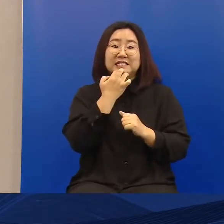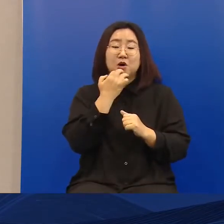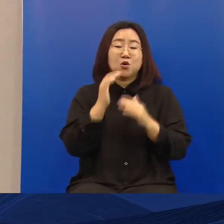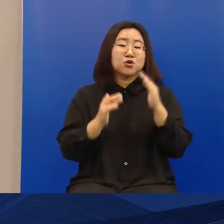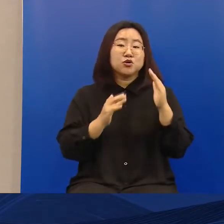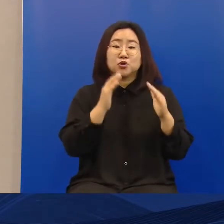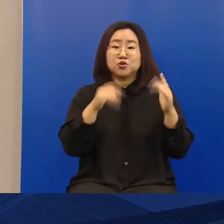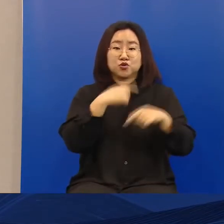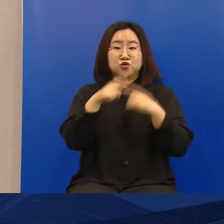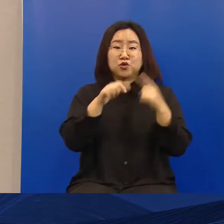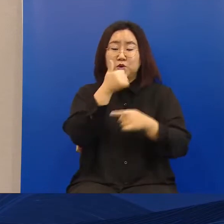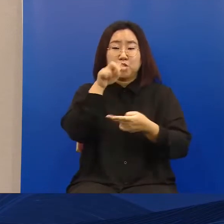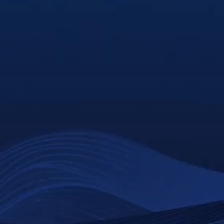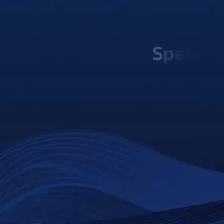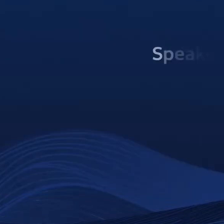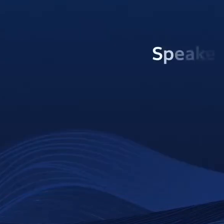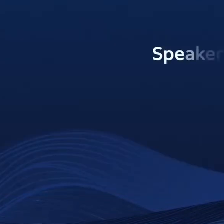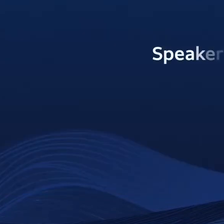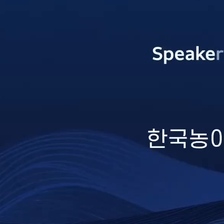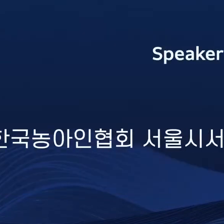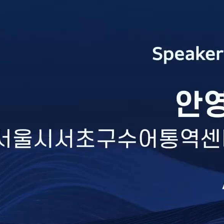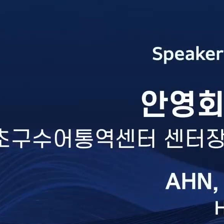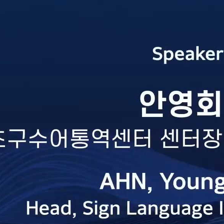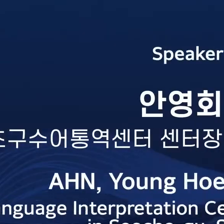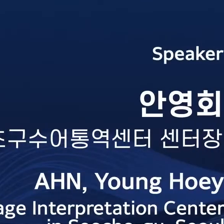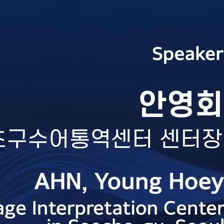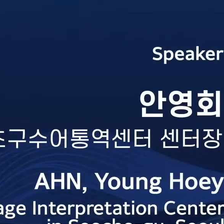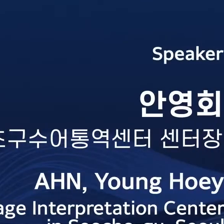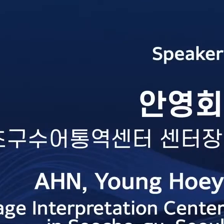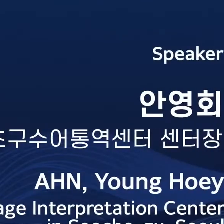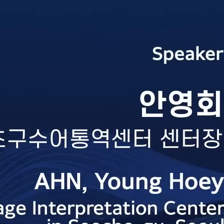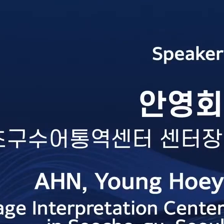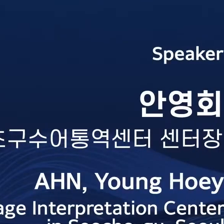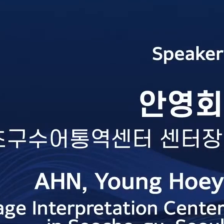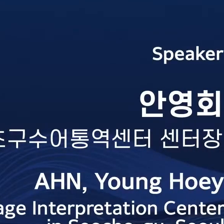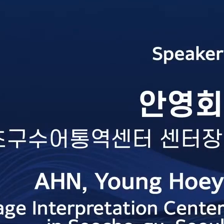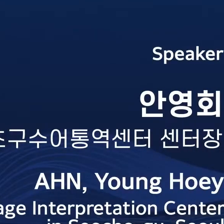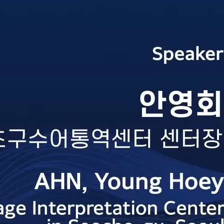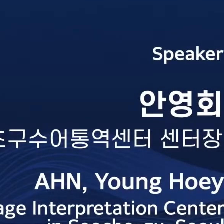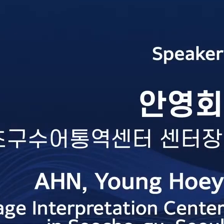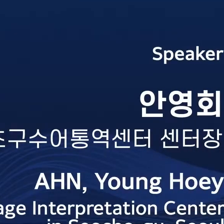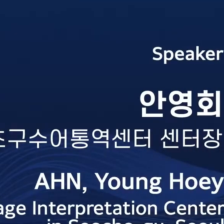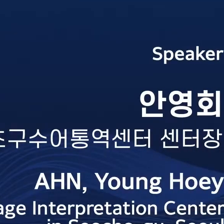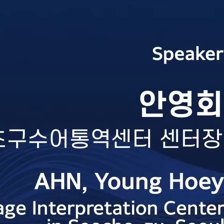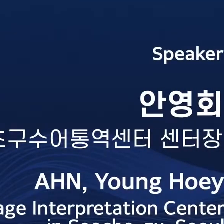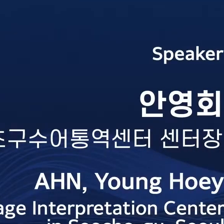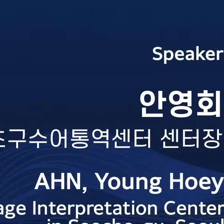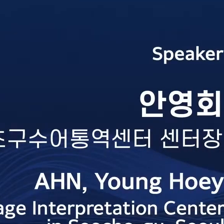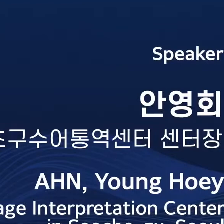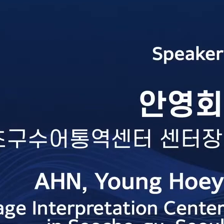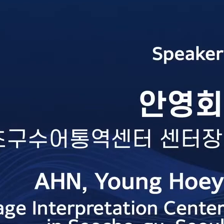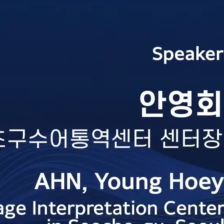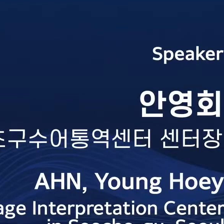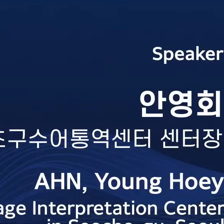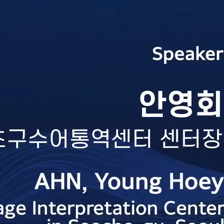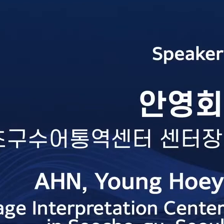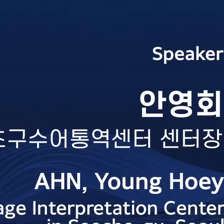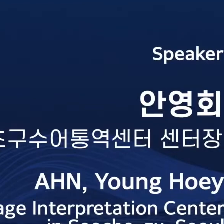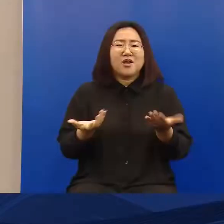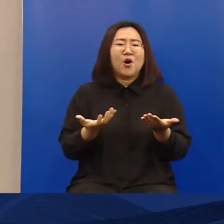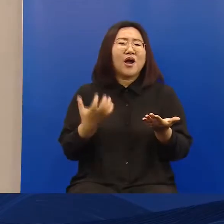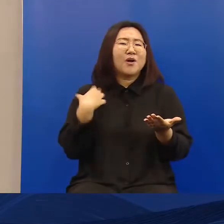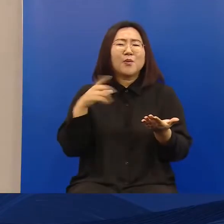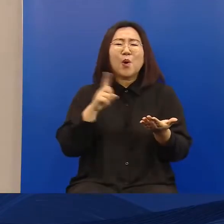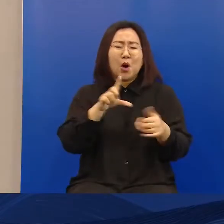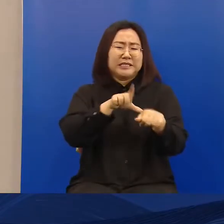서초구 수어통역센터장이신 안영회 박사님이십니다. 발표해 주실 텐데요, 이 좌장의 역할 중에 하나는 시간